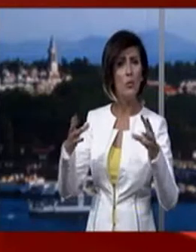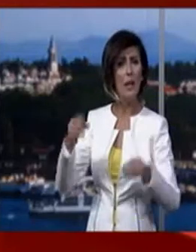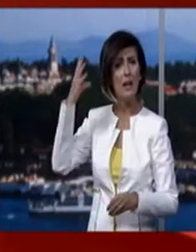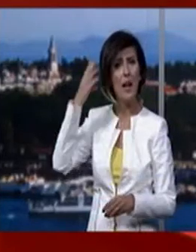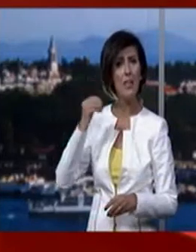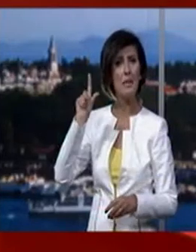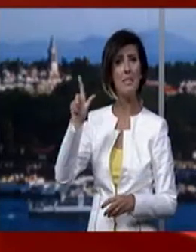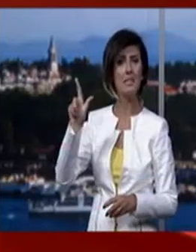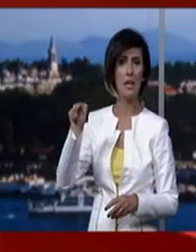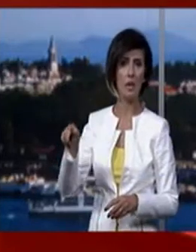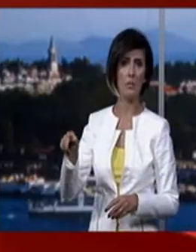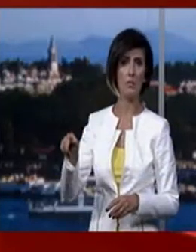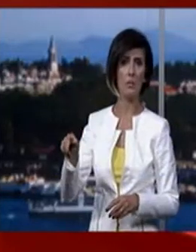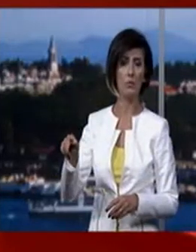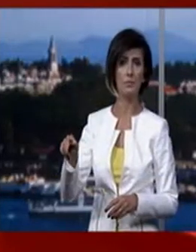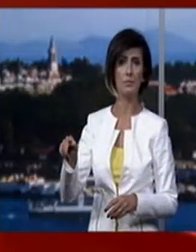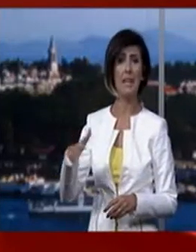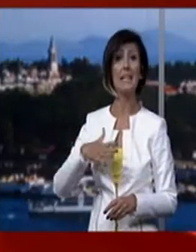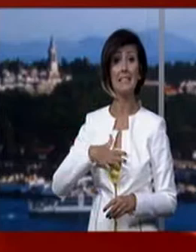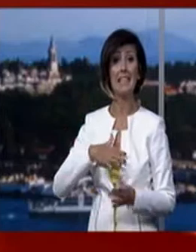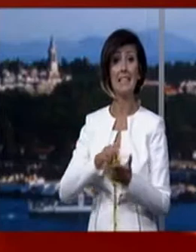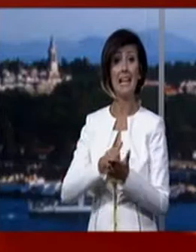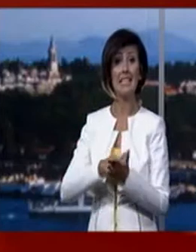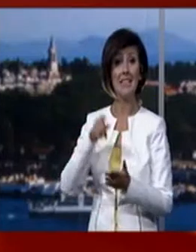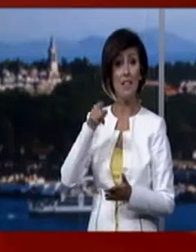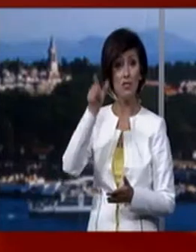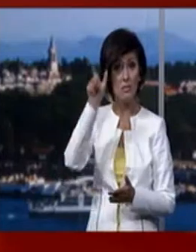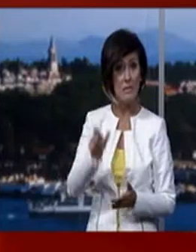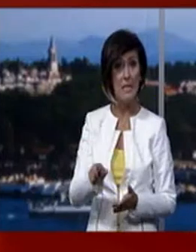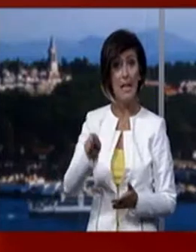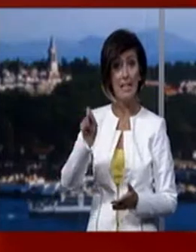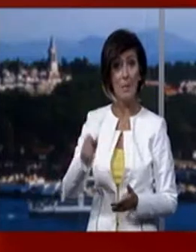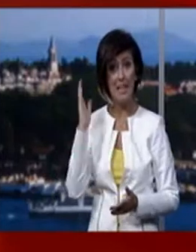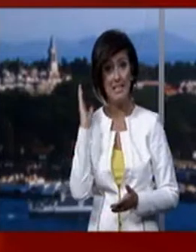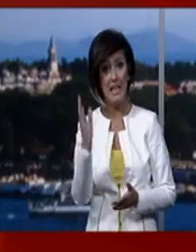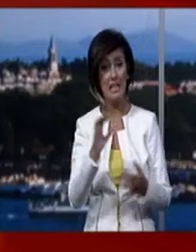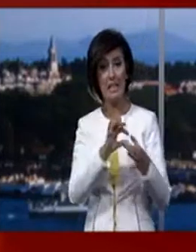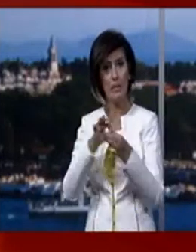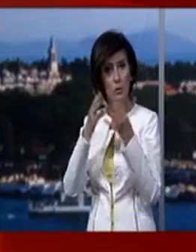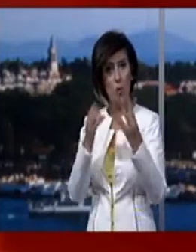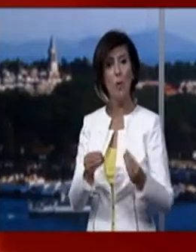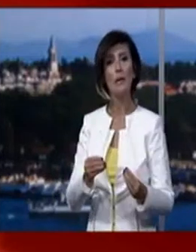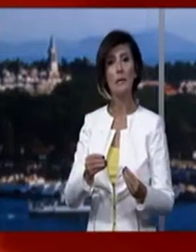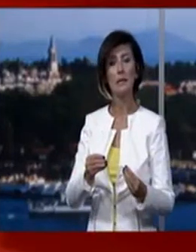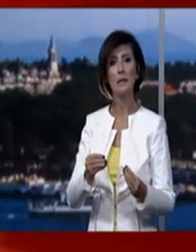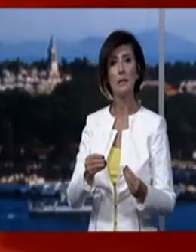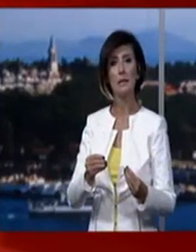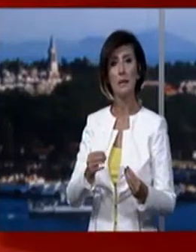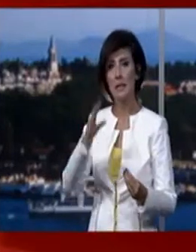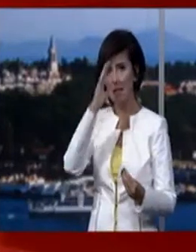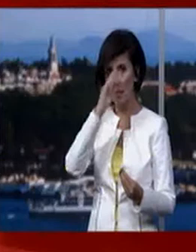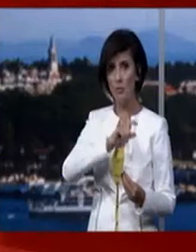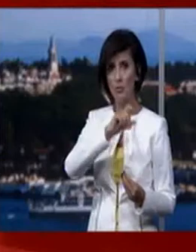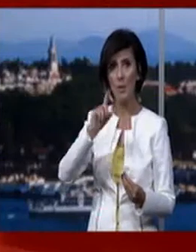anlaması gerekiyor. Sayın gazetecimize yapılan saldırıyla ilgili olarak ben dün İstanbul